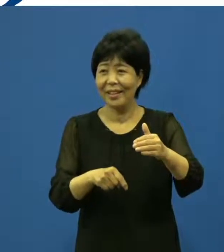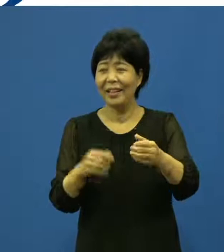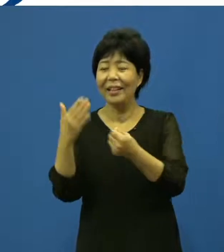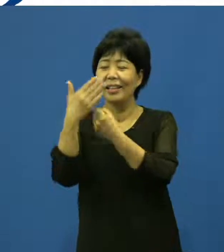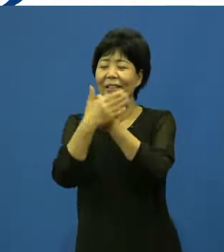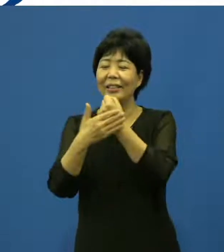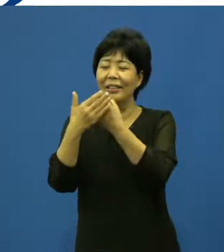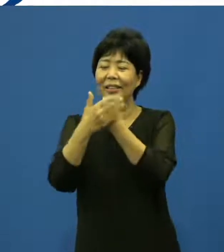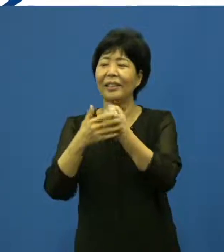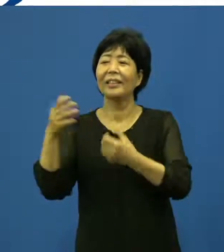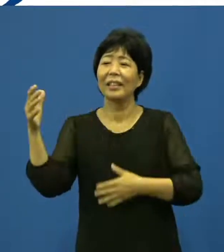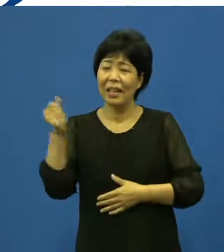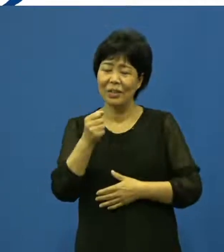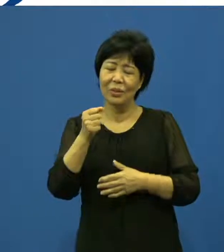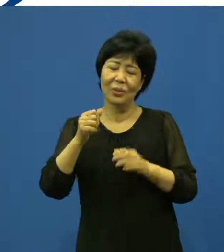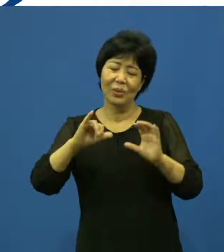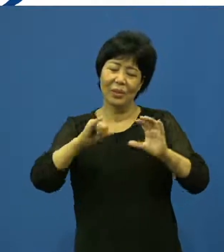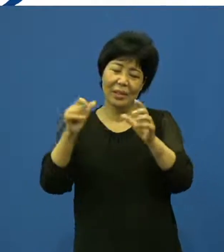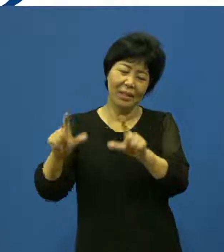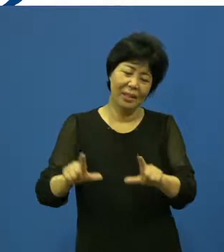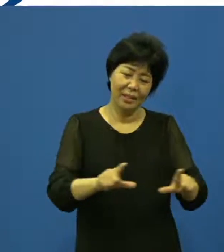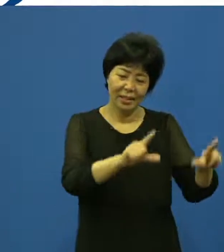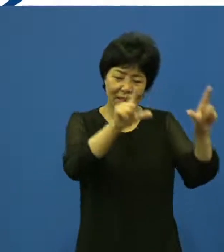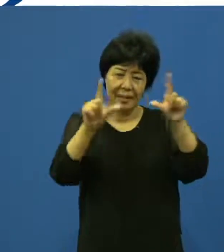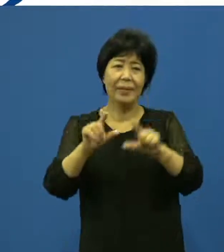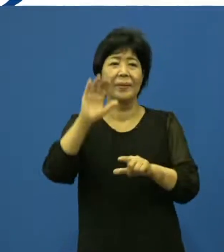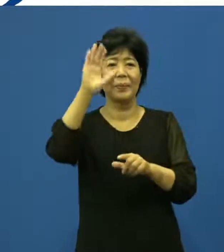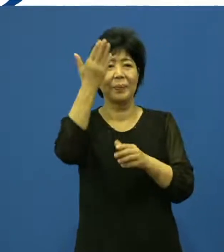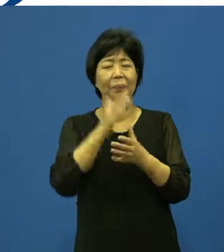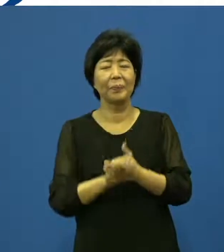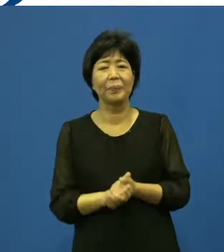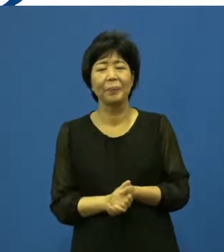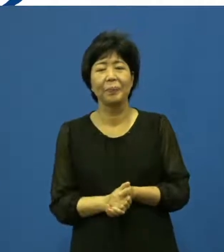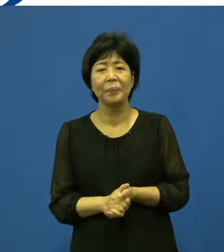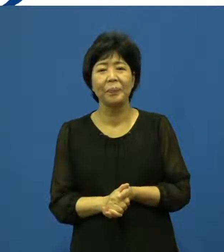원리를 따라 세상을 살아가야 하는 것입니다.